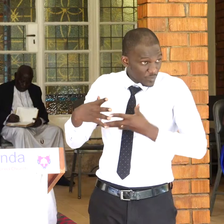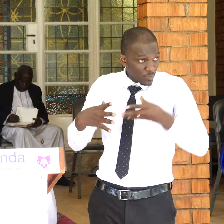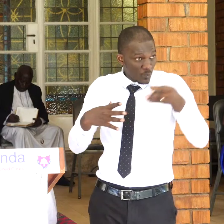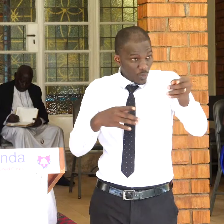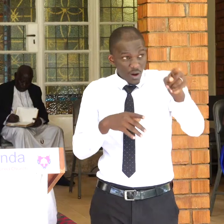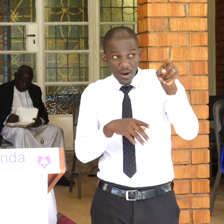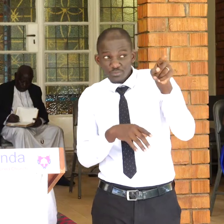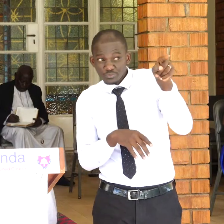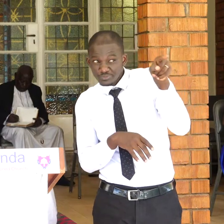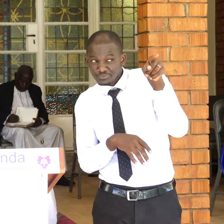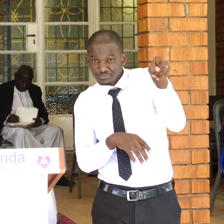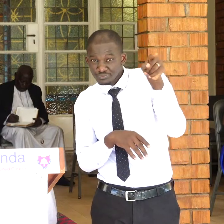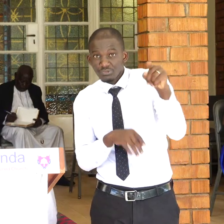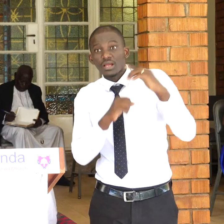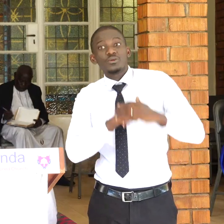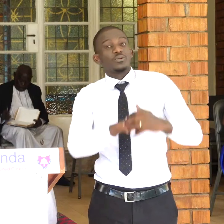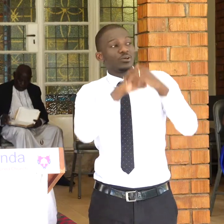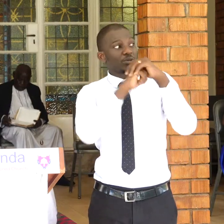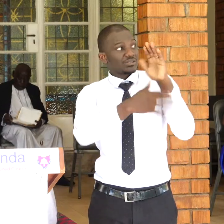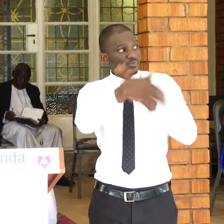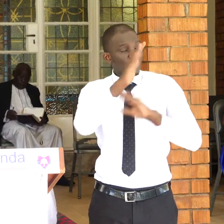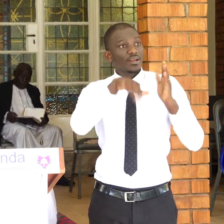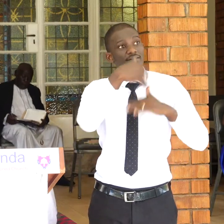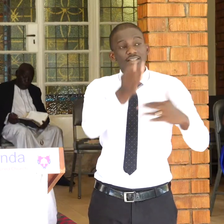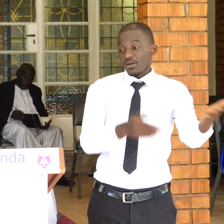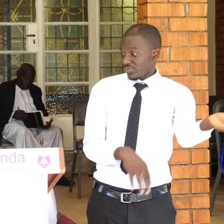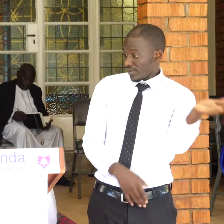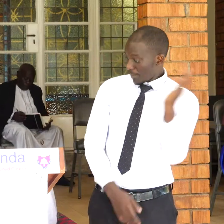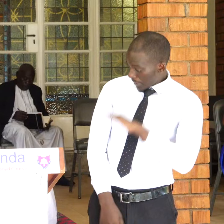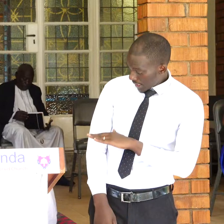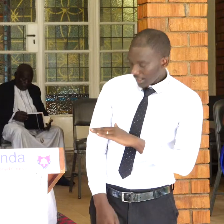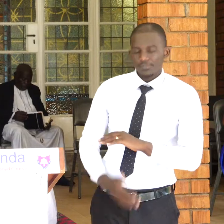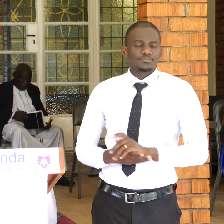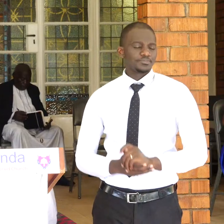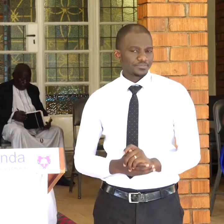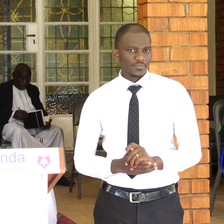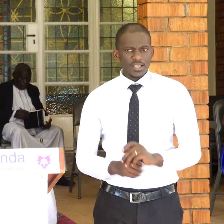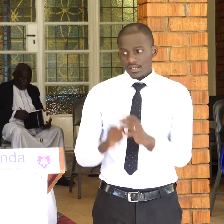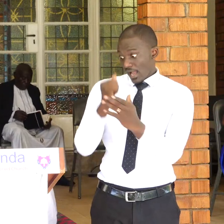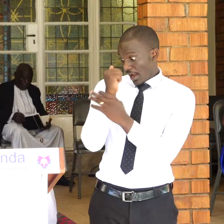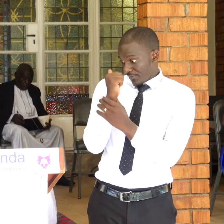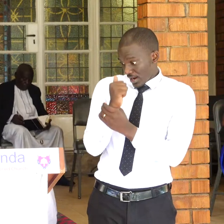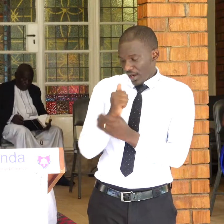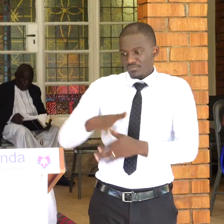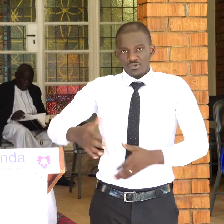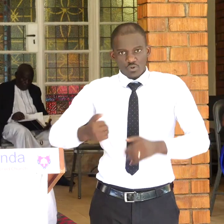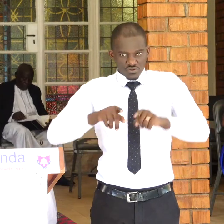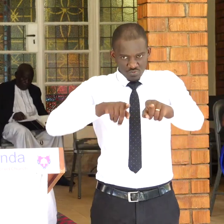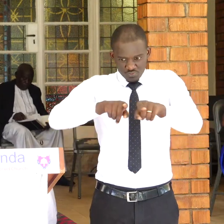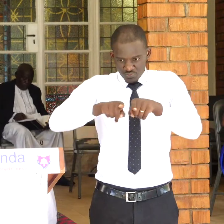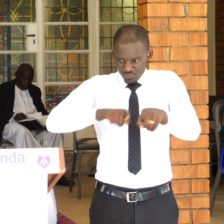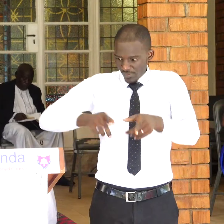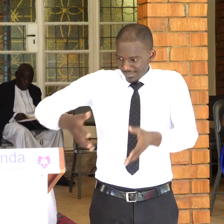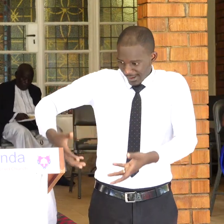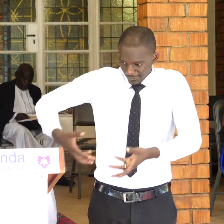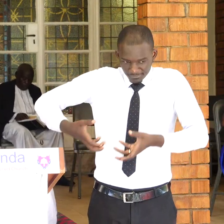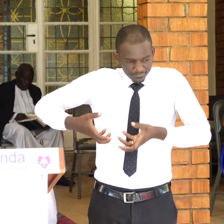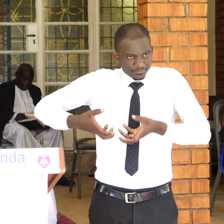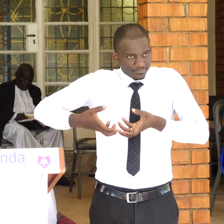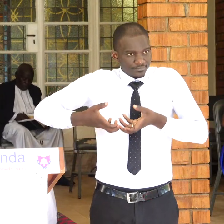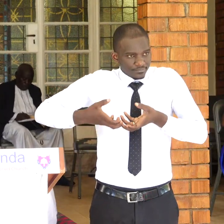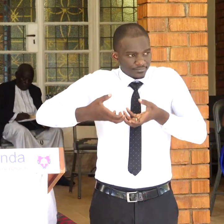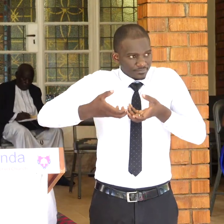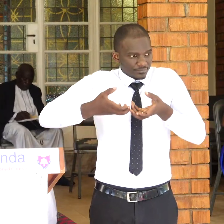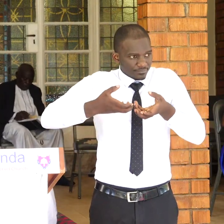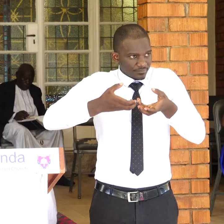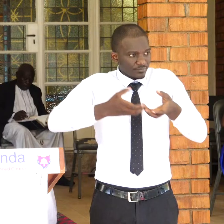wali ne tusinza ne tudda gye muli. Ibulayimu n'atwala enku ez'ekiweebwayo